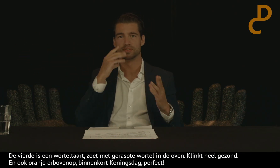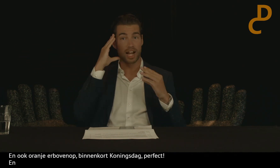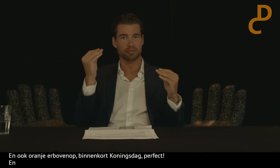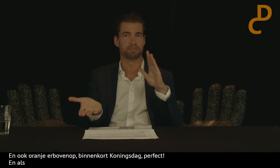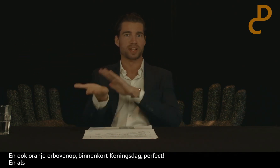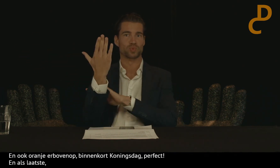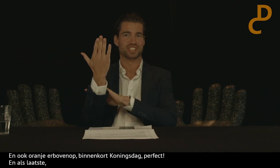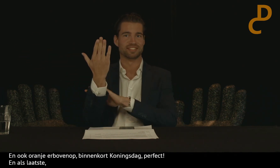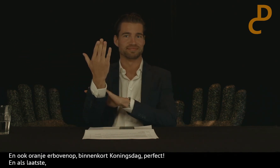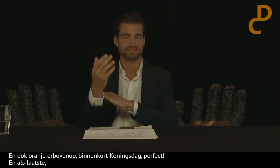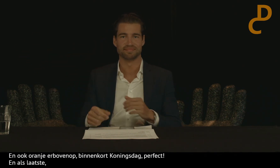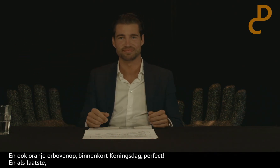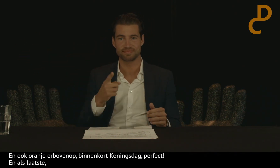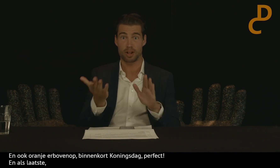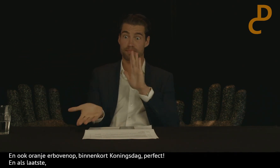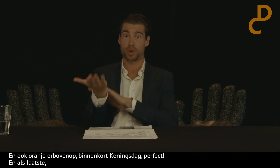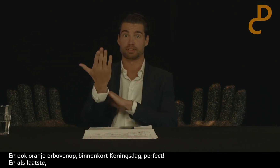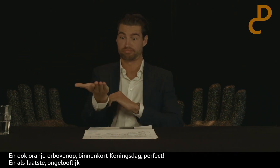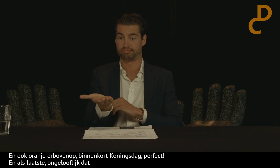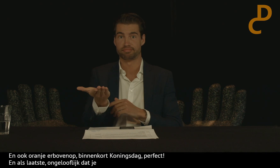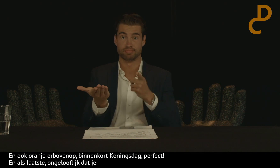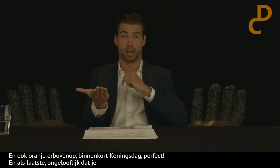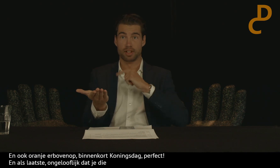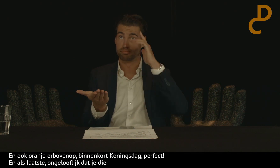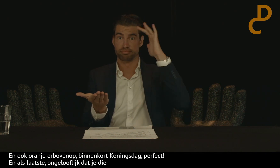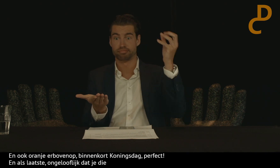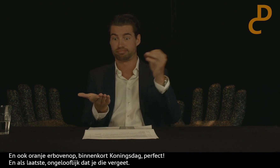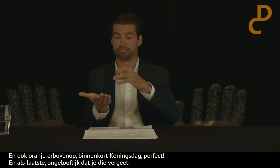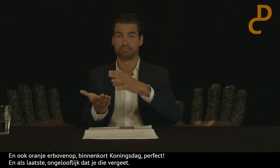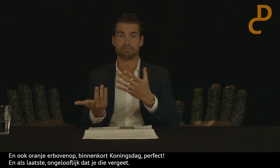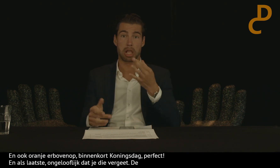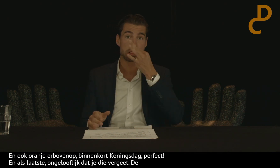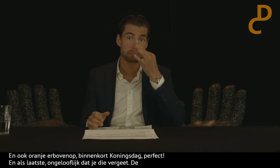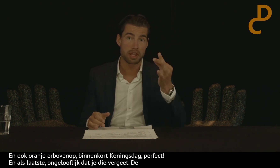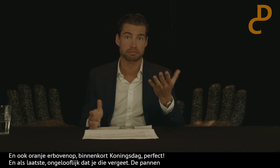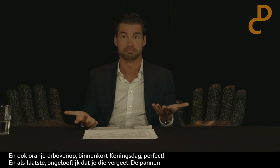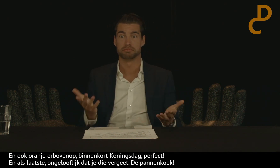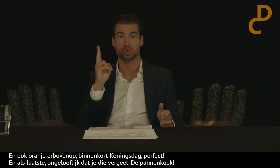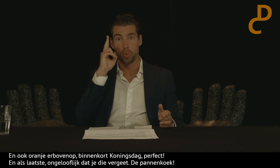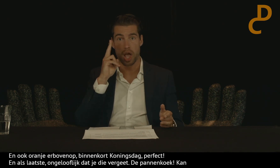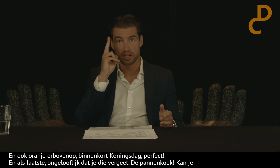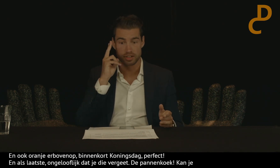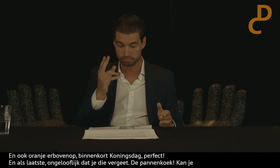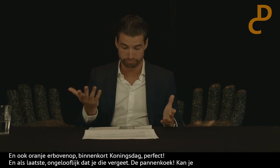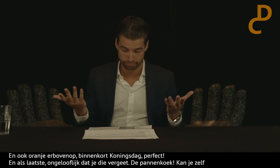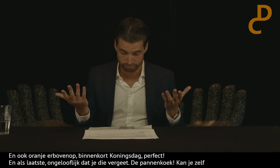die vergeet. Echt de Nederlands gewoon de pannenkoek. En dan kan je zelf bedenken wat je op je pannenkoek doet. Aardbeien of